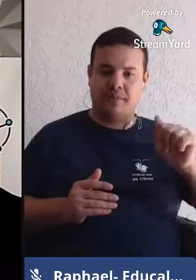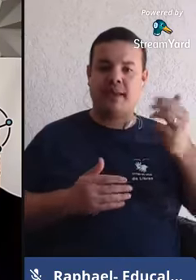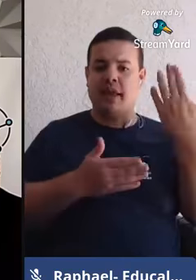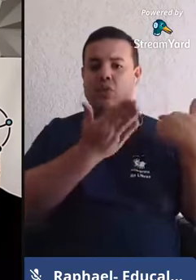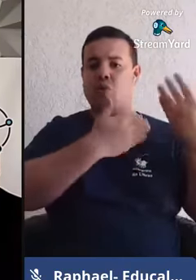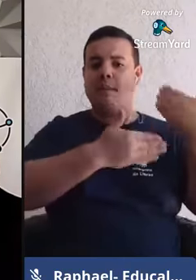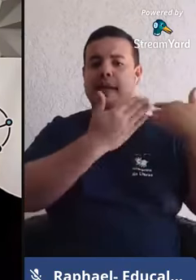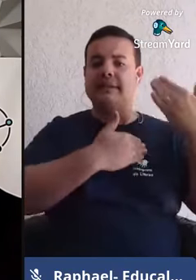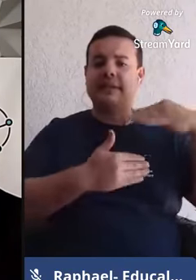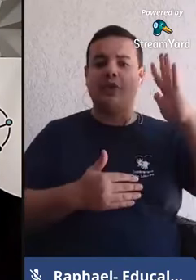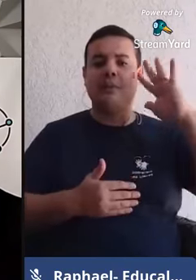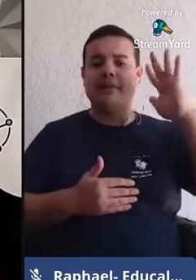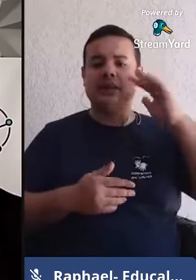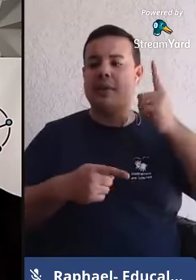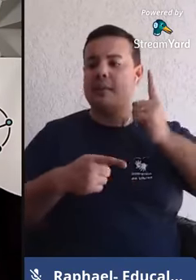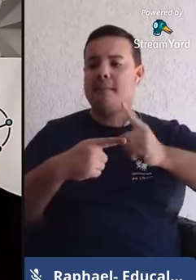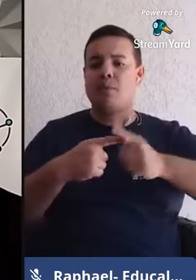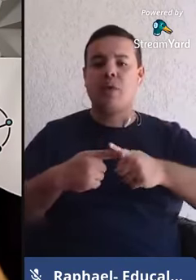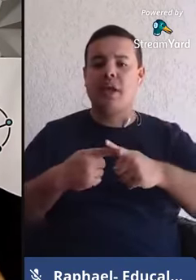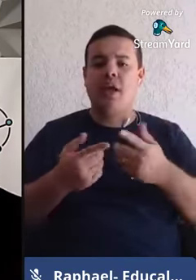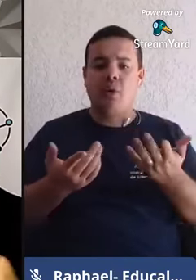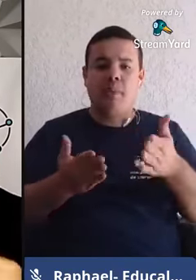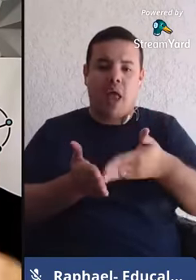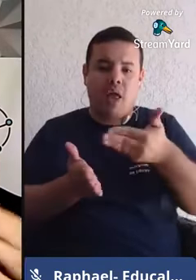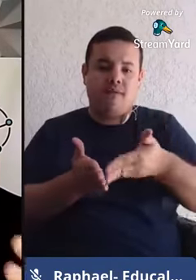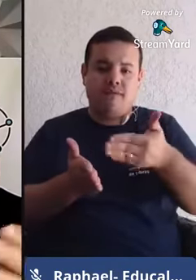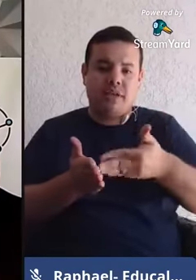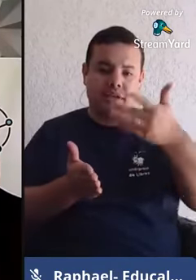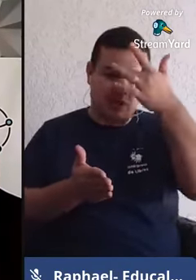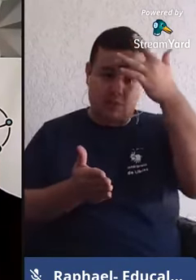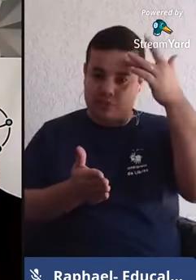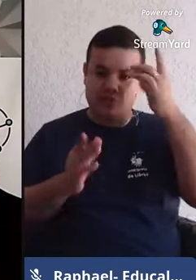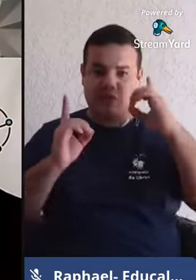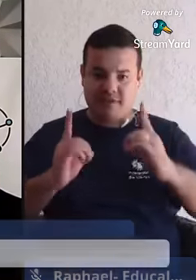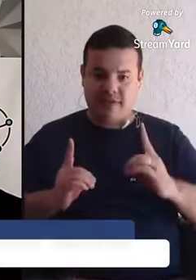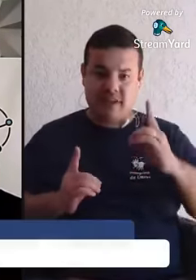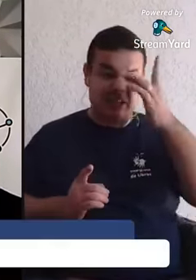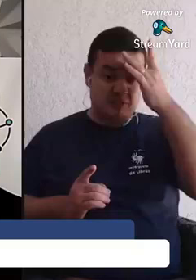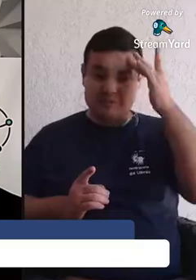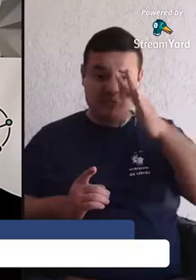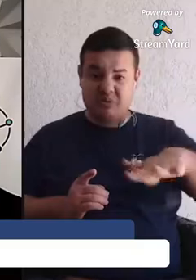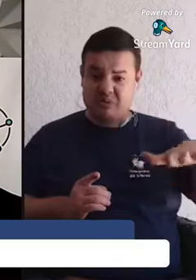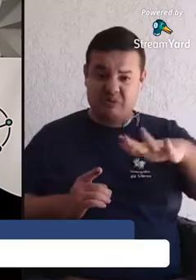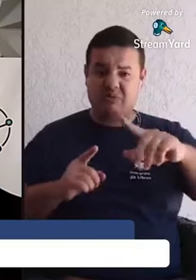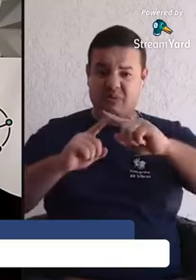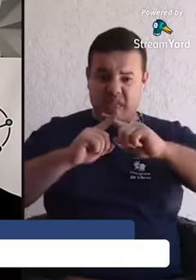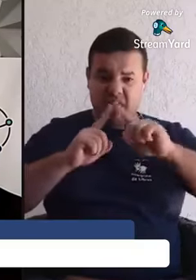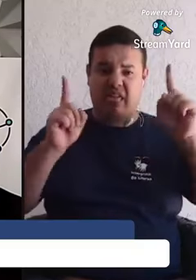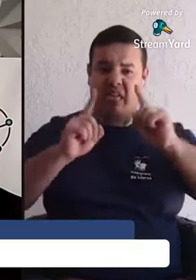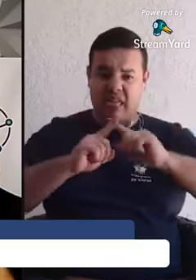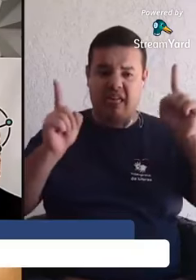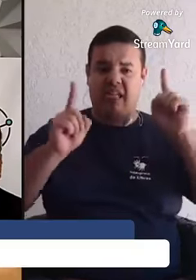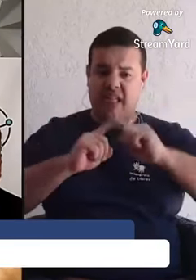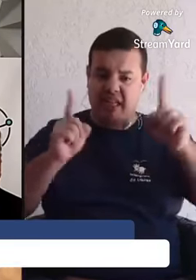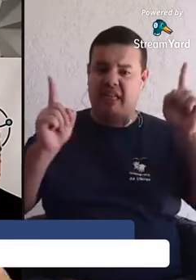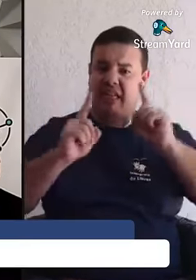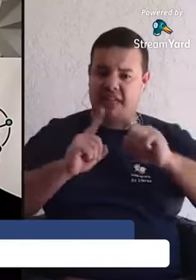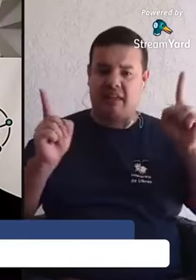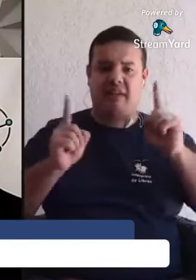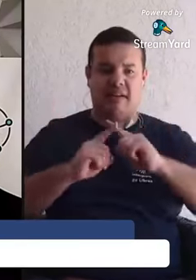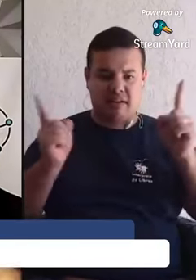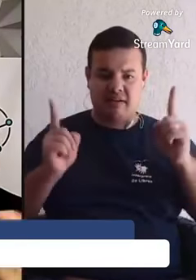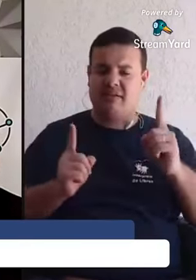para pessoa com deficiência? Aí eu fui criticado pra caramba na ocasião, né? Fui muito criticado, muita